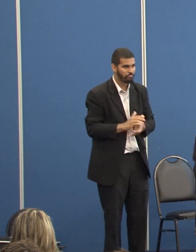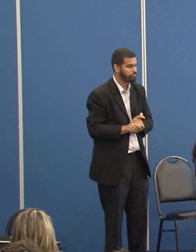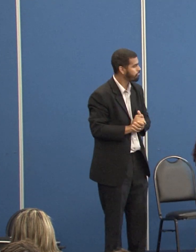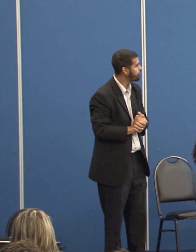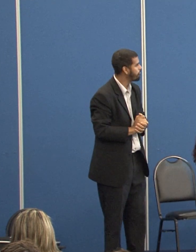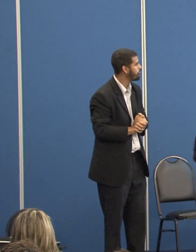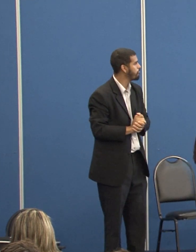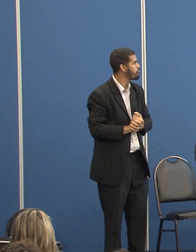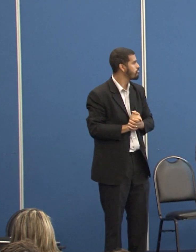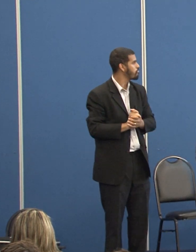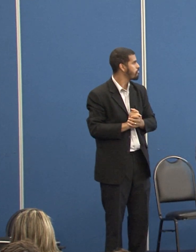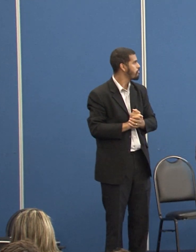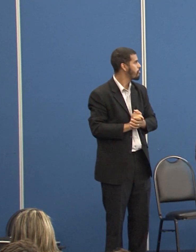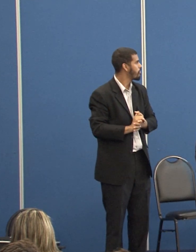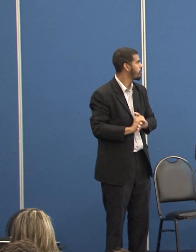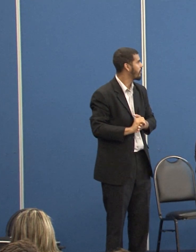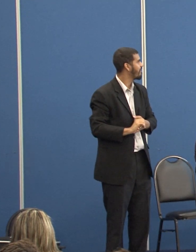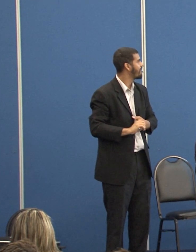metodologia...